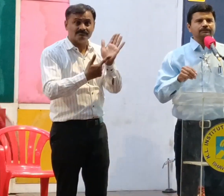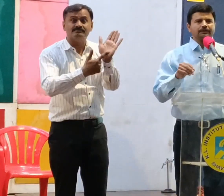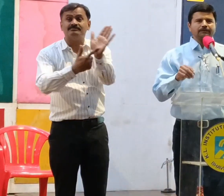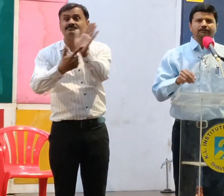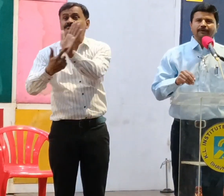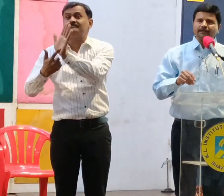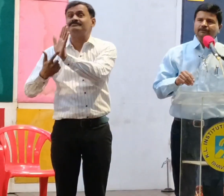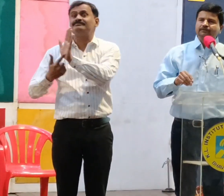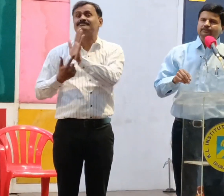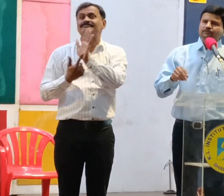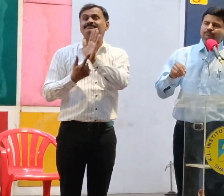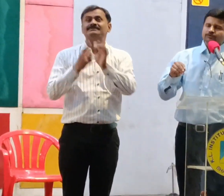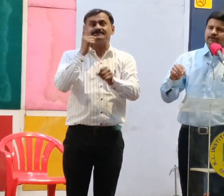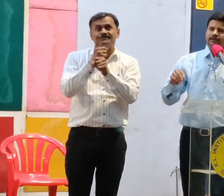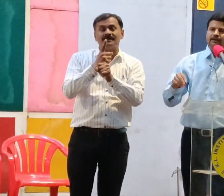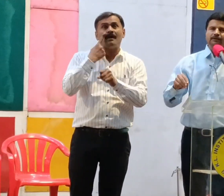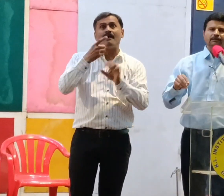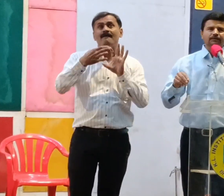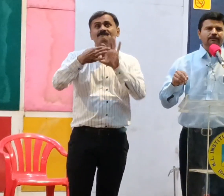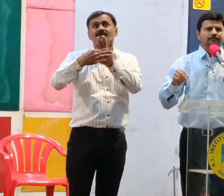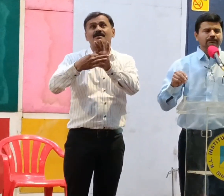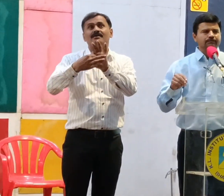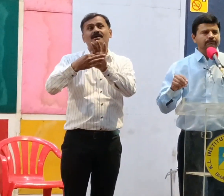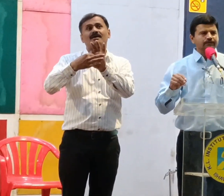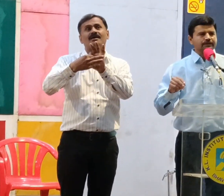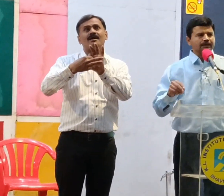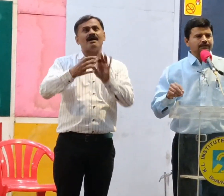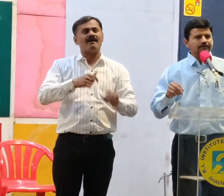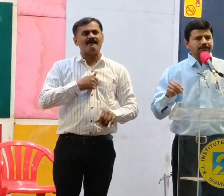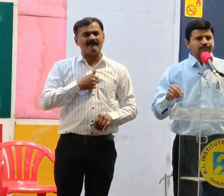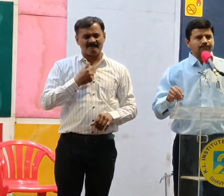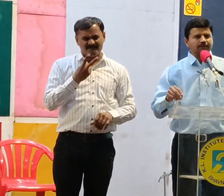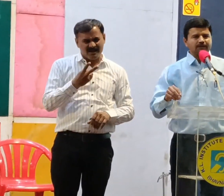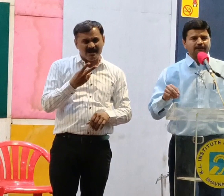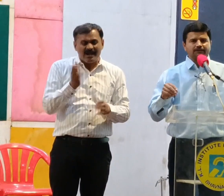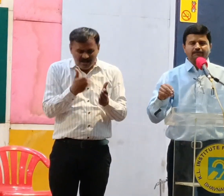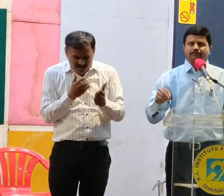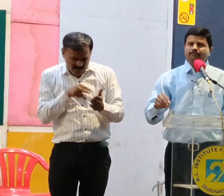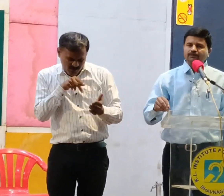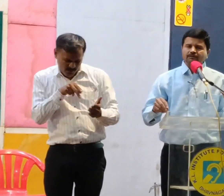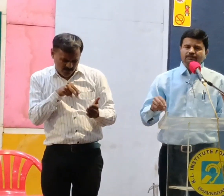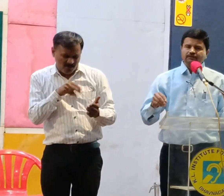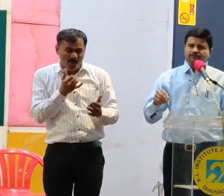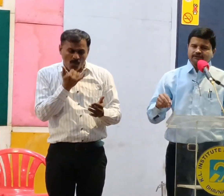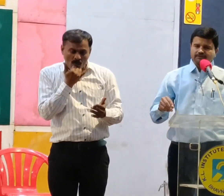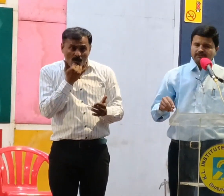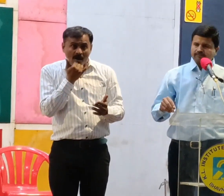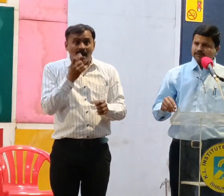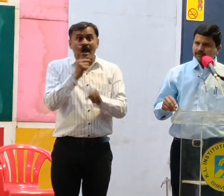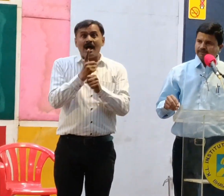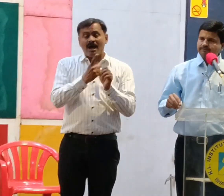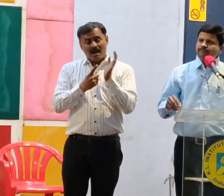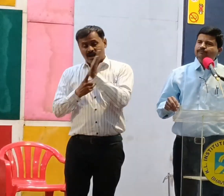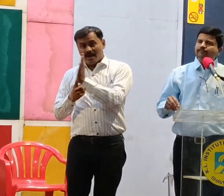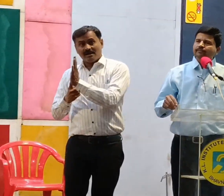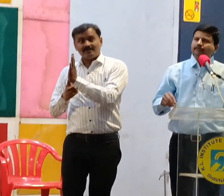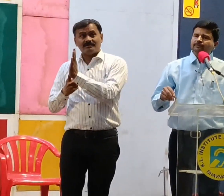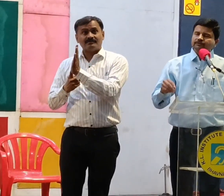વિદ્યાર્થીની સાથે વાલી પોતાના વિદ્યાર્થીએ જે પેપર લખ્યા છે પેપર શિક્ષકને